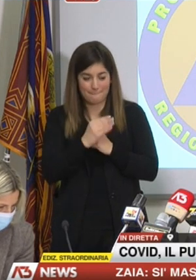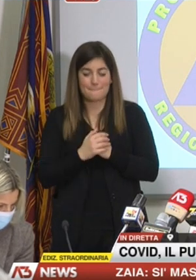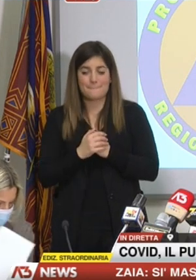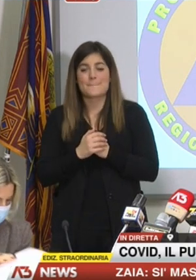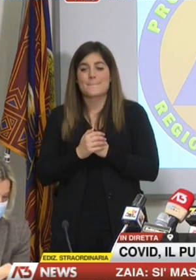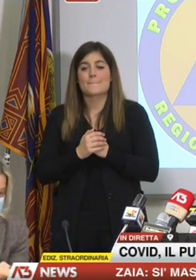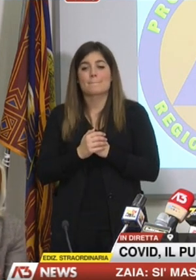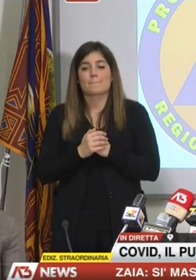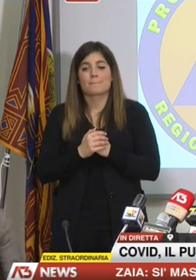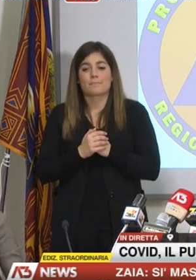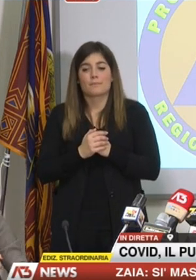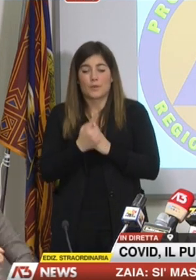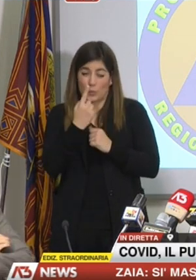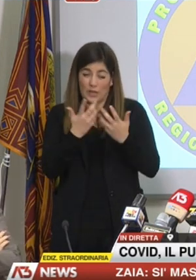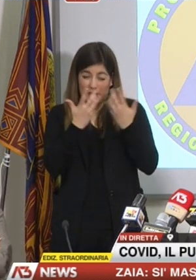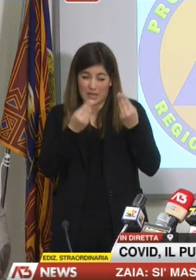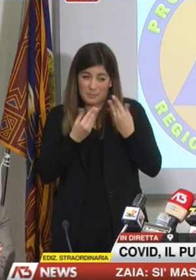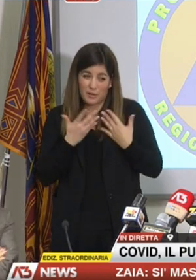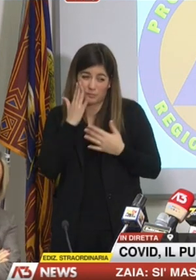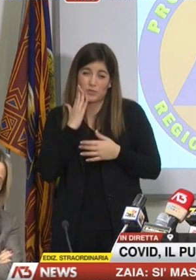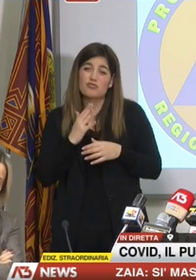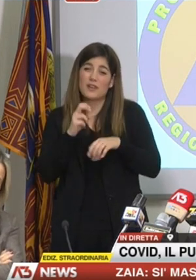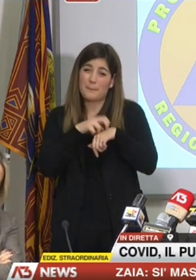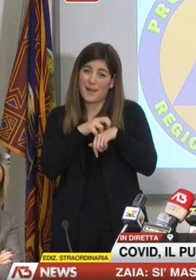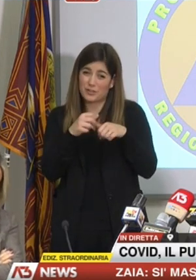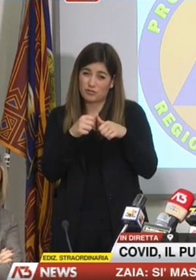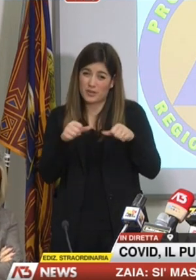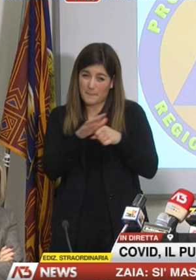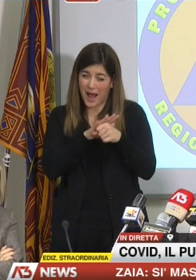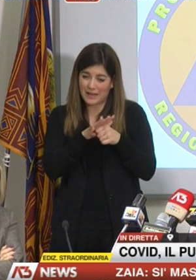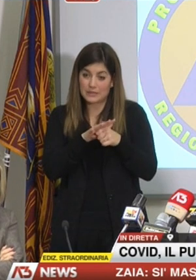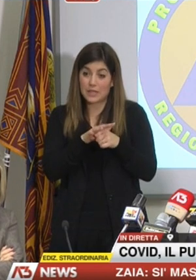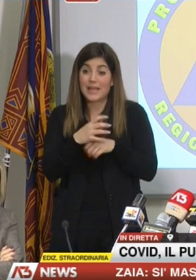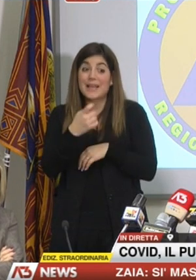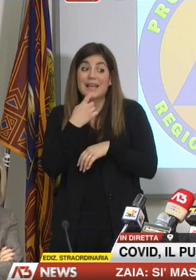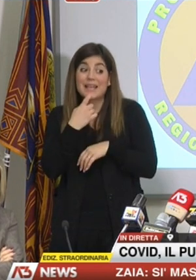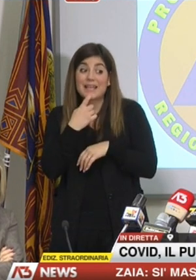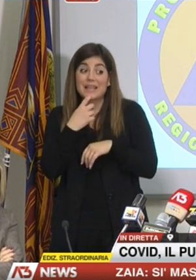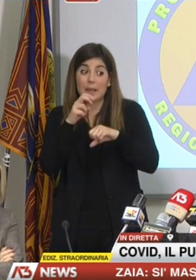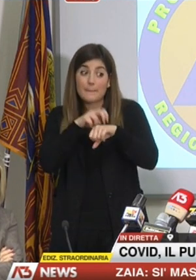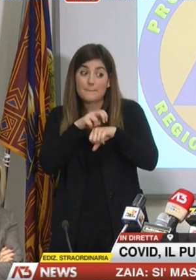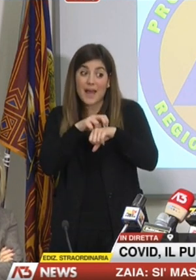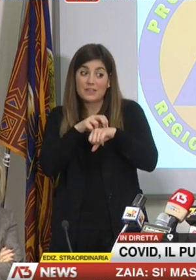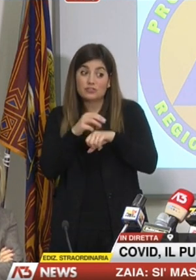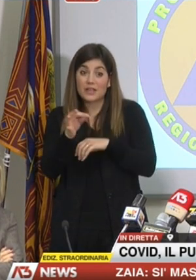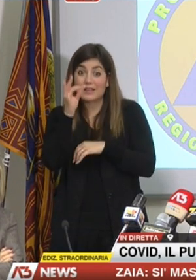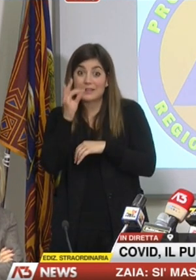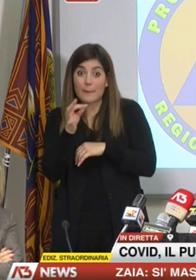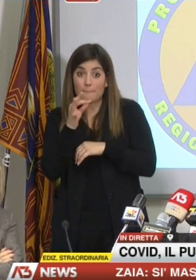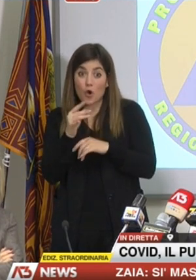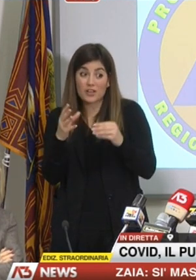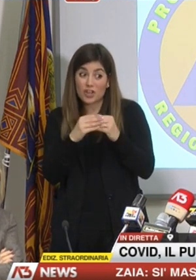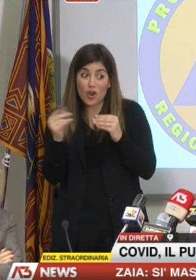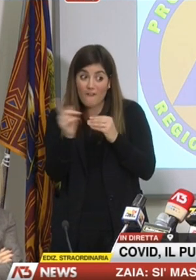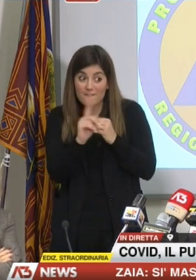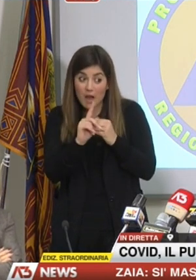Sì, una precisazione sempre sui medici di base, quindi quelli che non faranno i tamponi rapidi saranno sanzionati. È